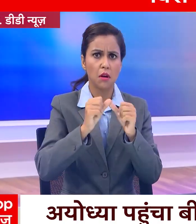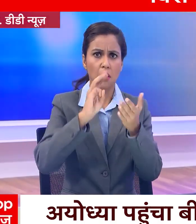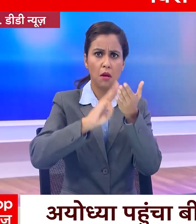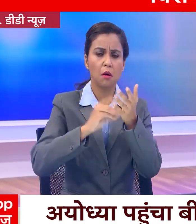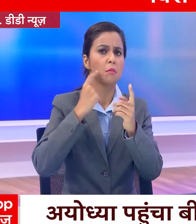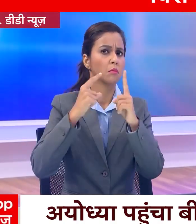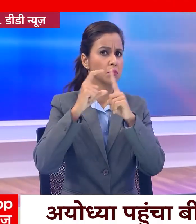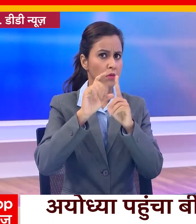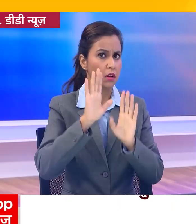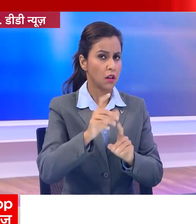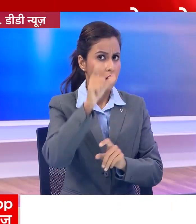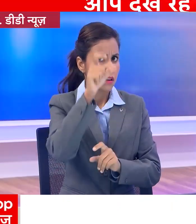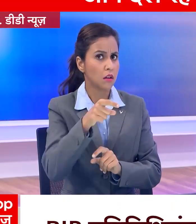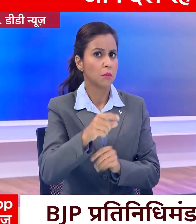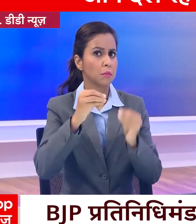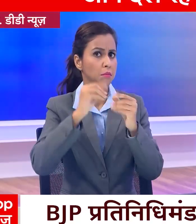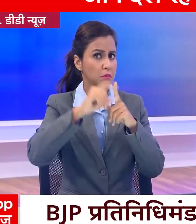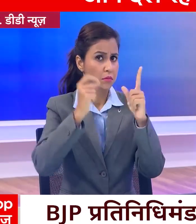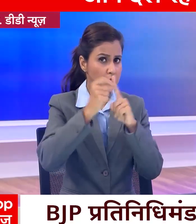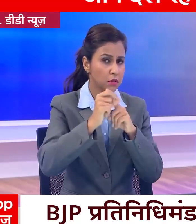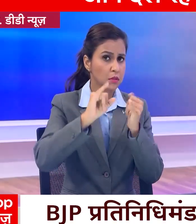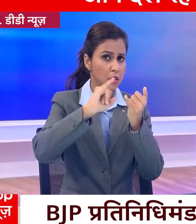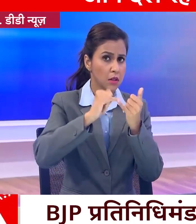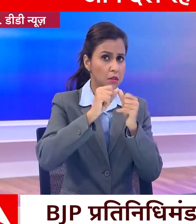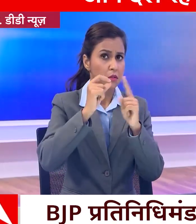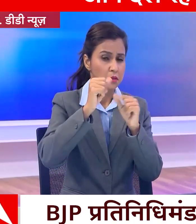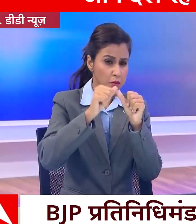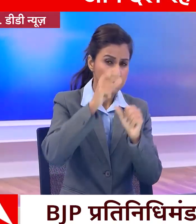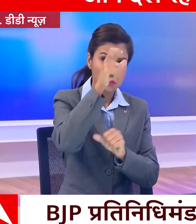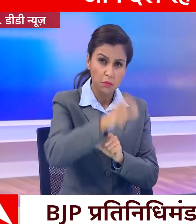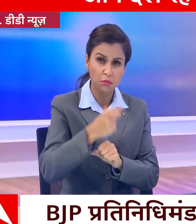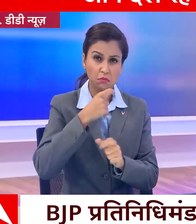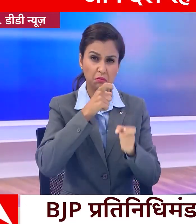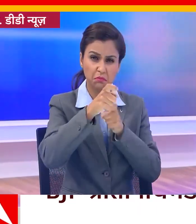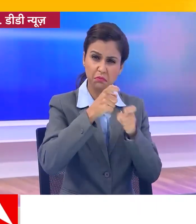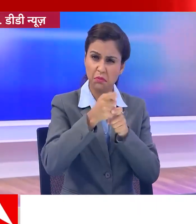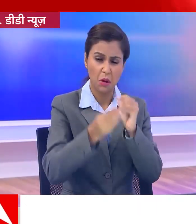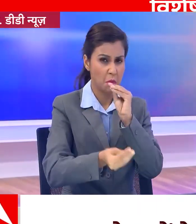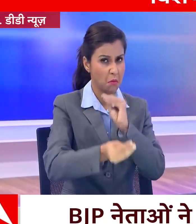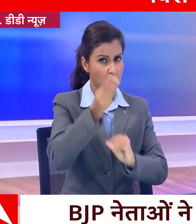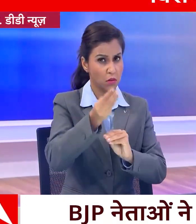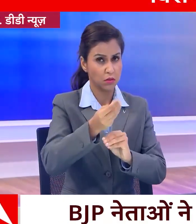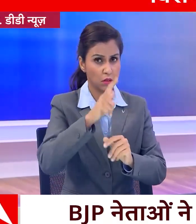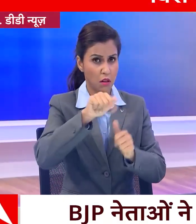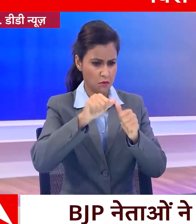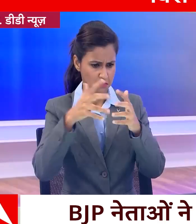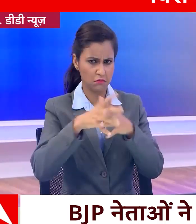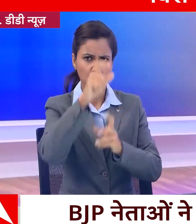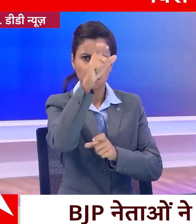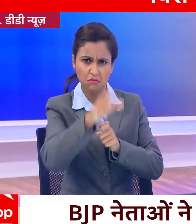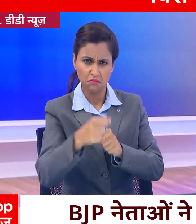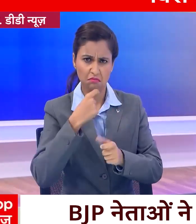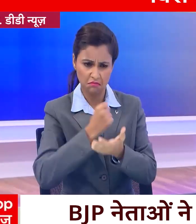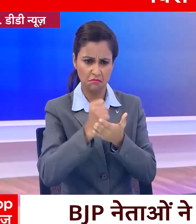है भाजपा प्रतिनिधि मंडल ने समाजवादी पार्टी की आलोचना करते हुए उस पर आरोपी को बचाने के प्रयास